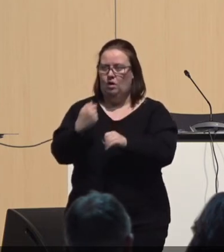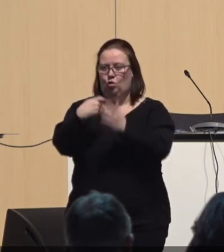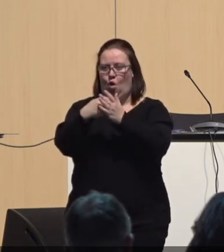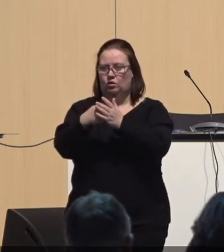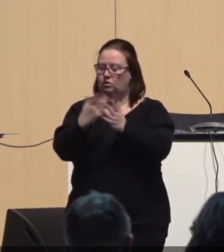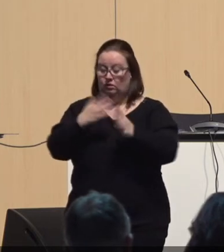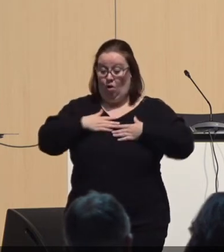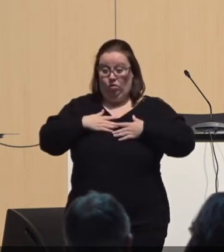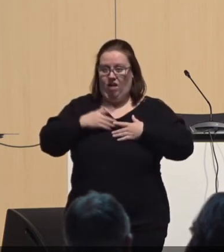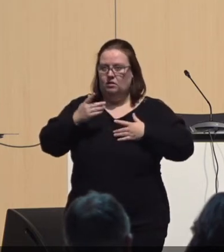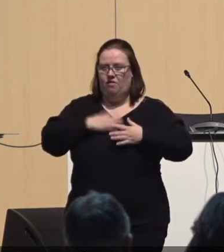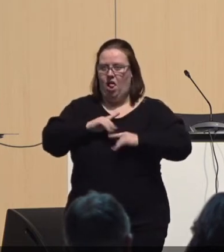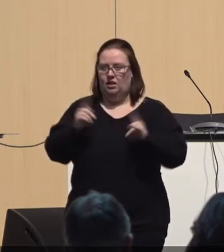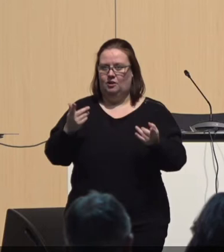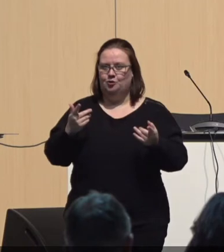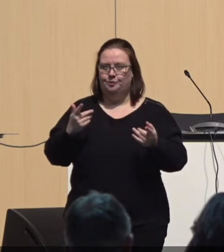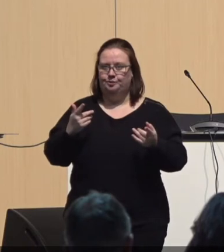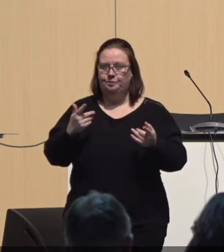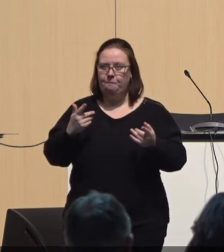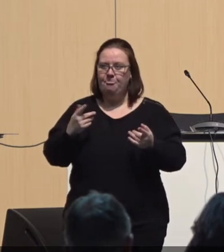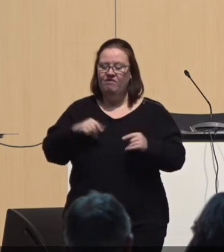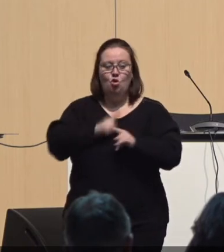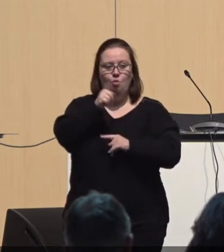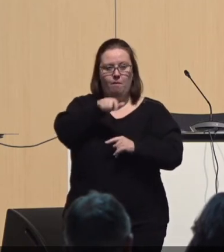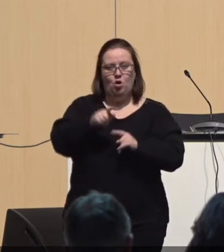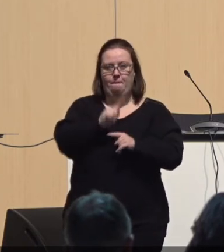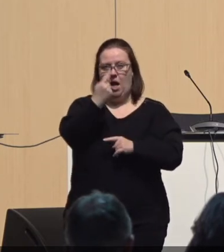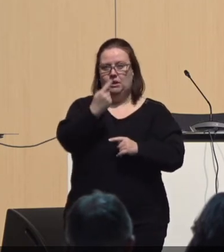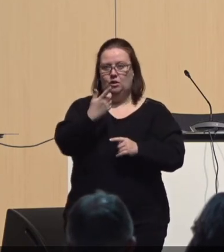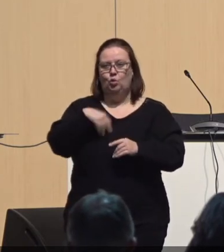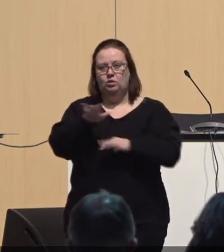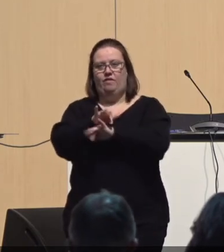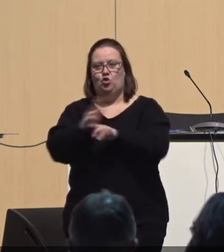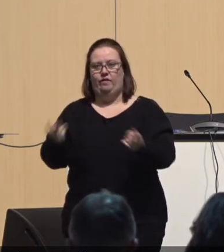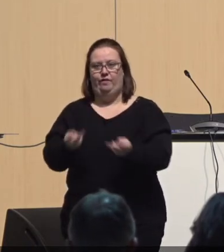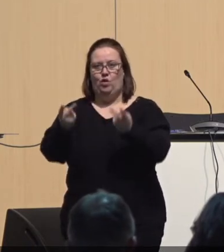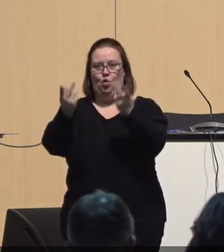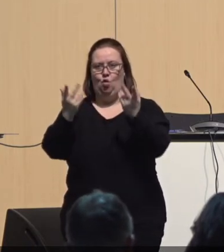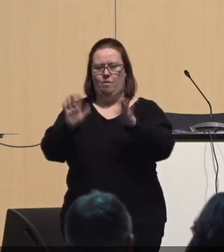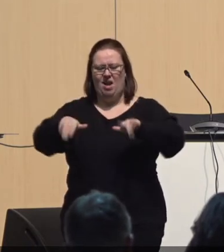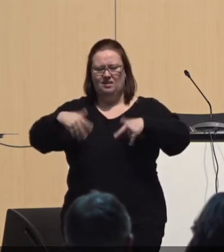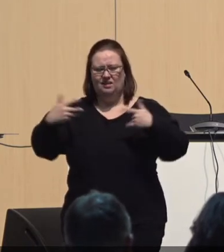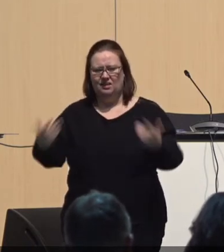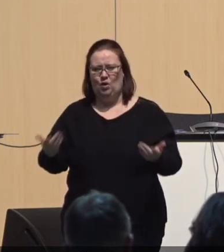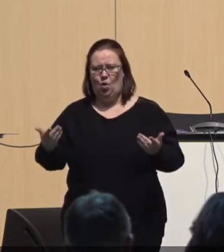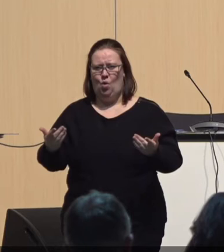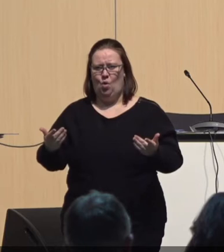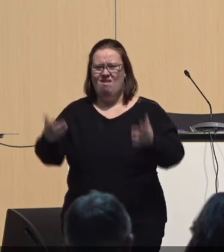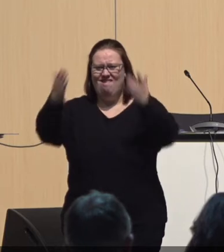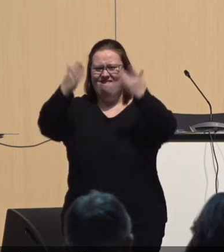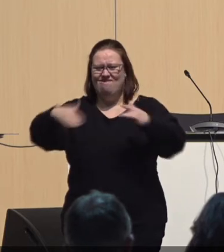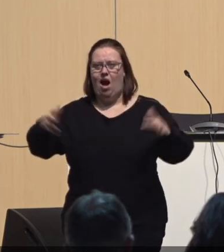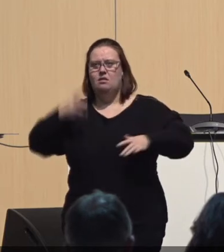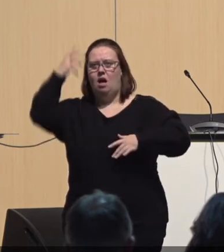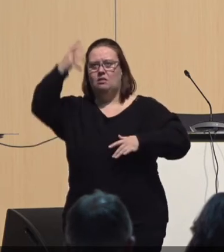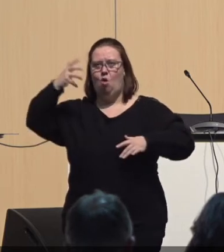Kosten sitzen bleiben, weil zumindest der Oberbürgermeister und die Wirtschaftsförderung mit so einer großen